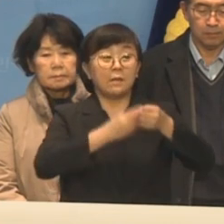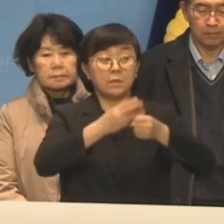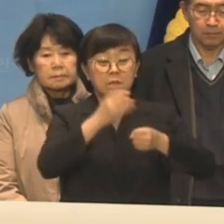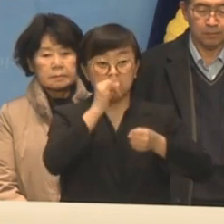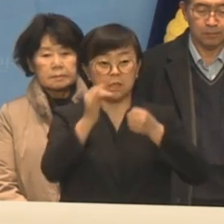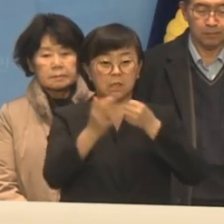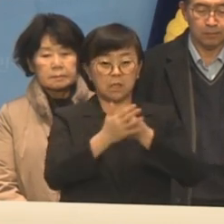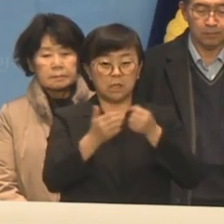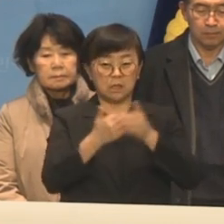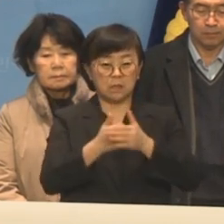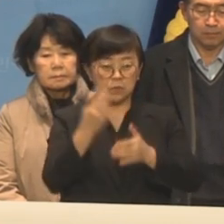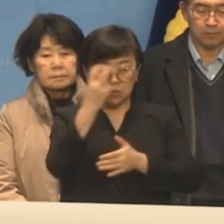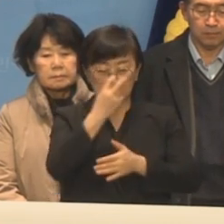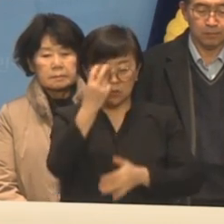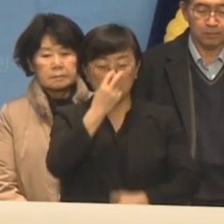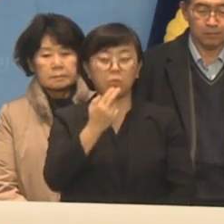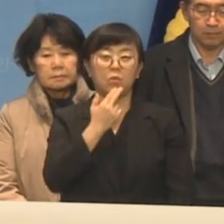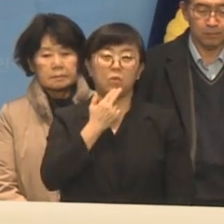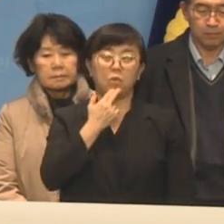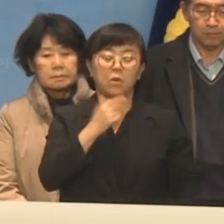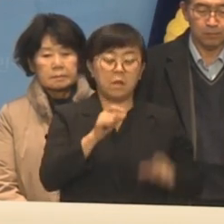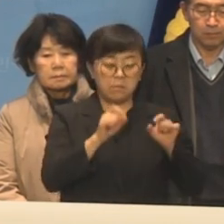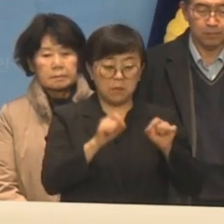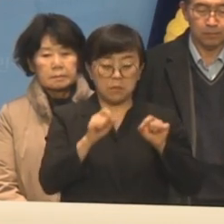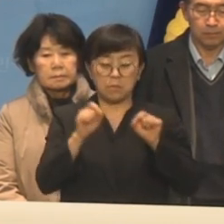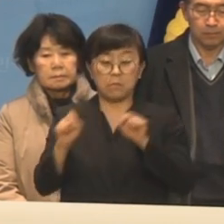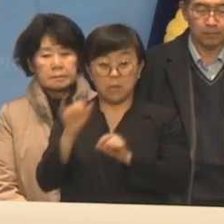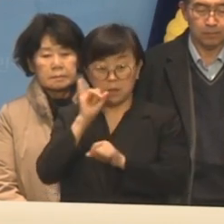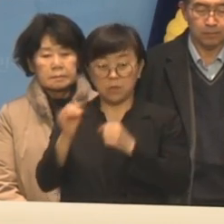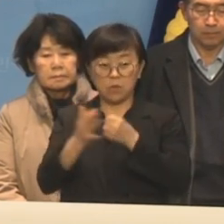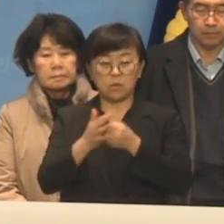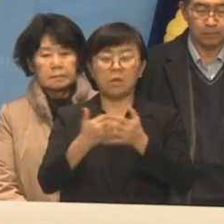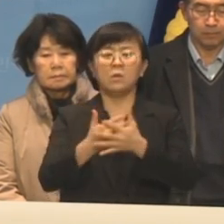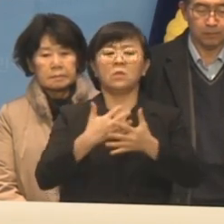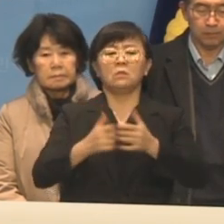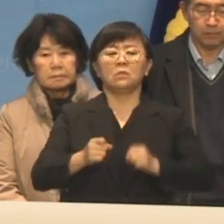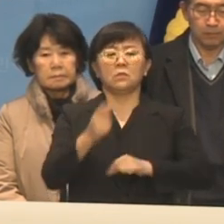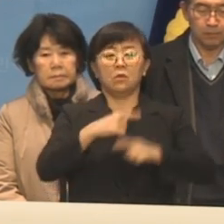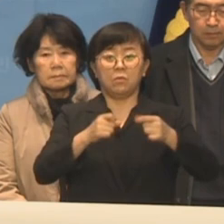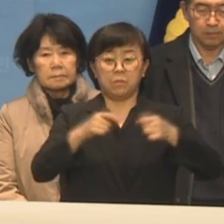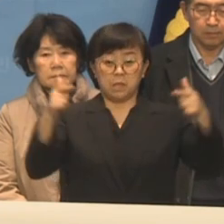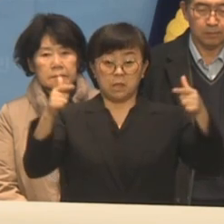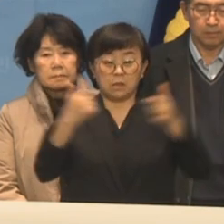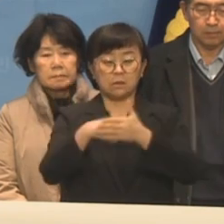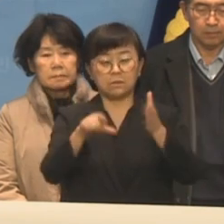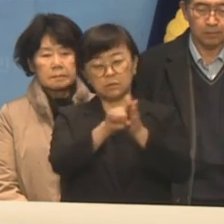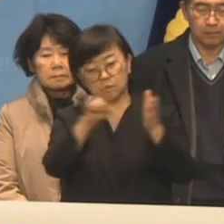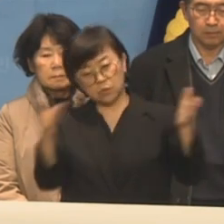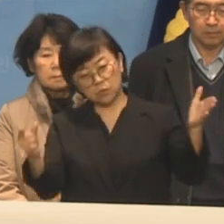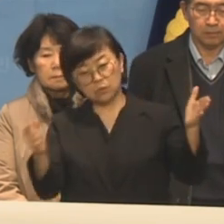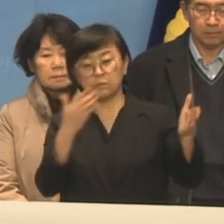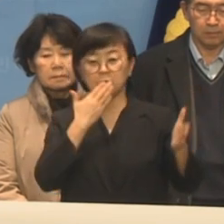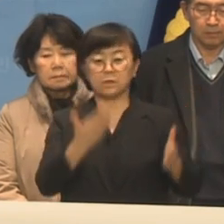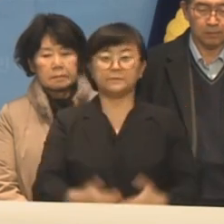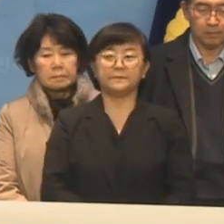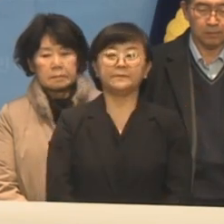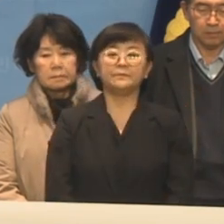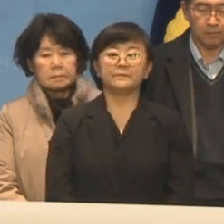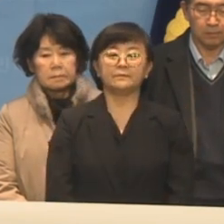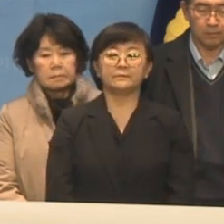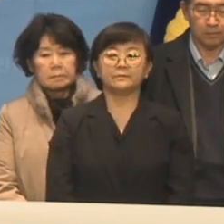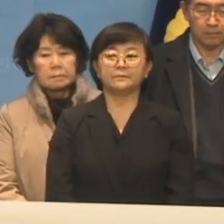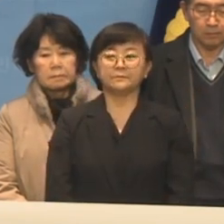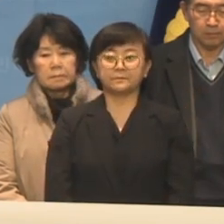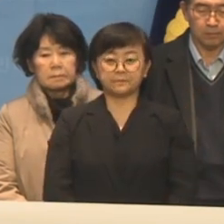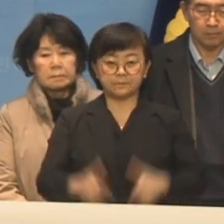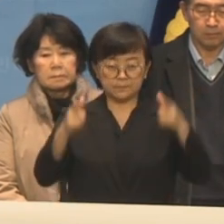끌었는데 그 조사도 제대로 이루어지지 않고 그러면 당연히 불안감은 높아지고 불신은 깊어질 수밖에 없다고 생각을 합니다.